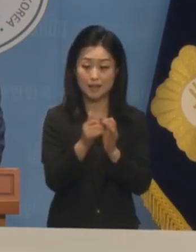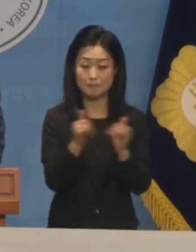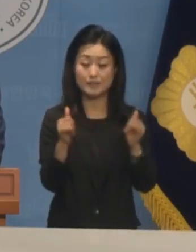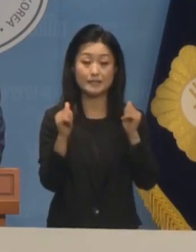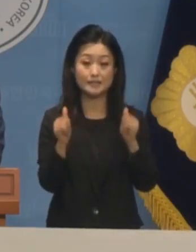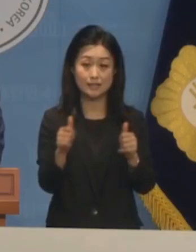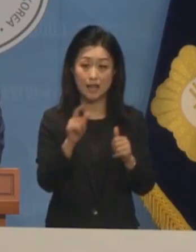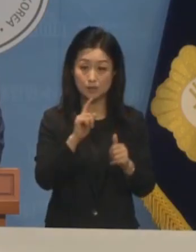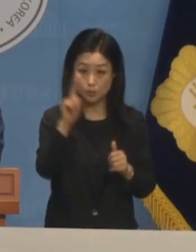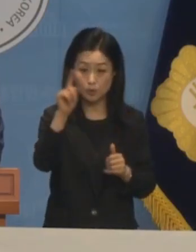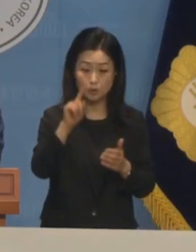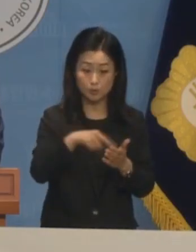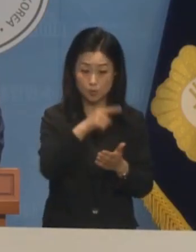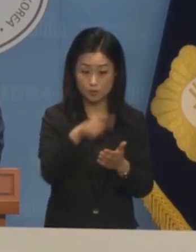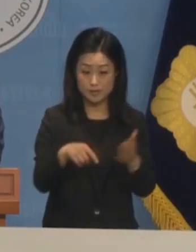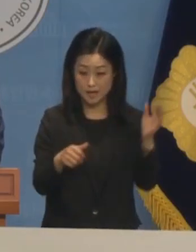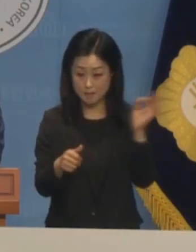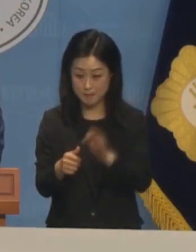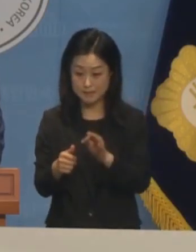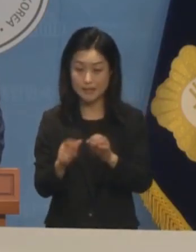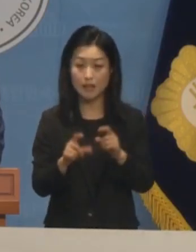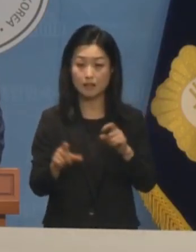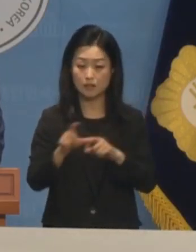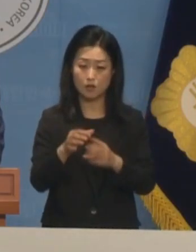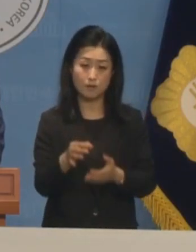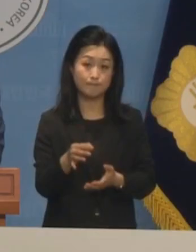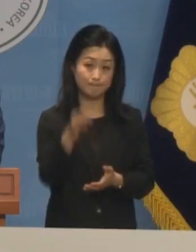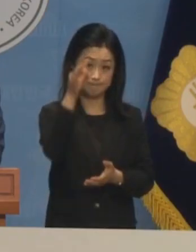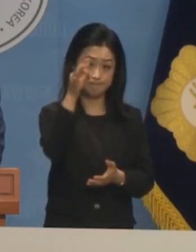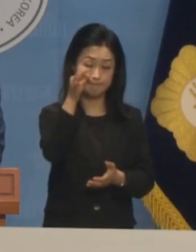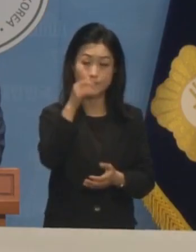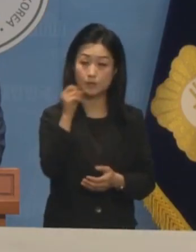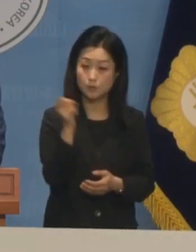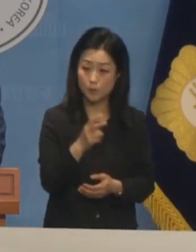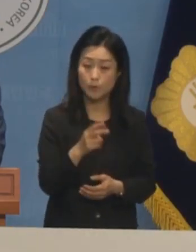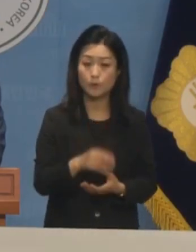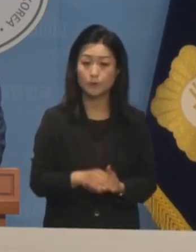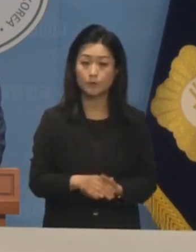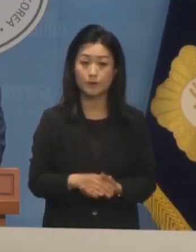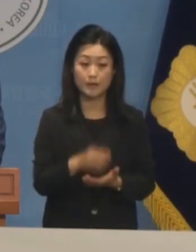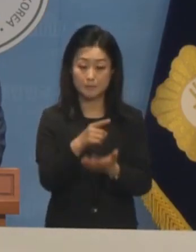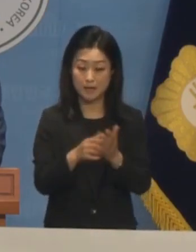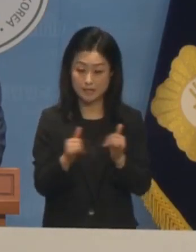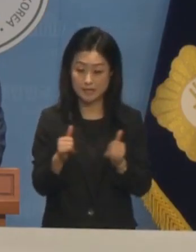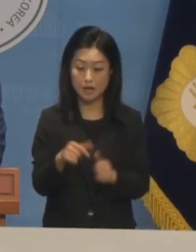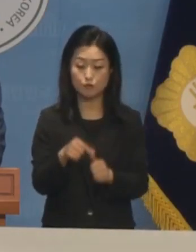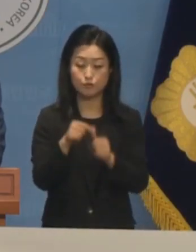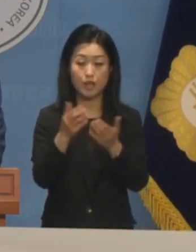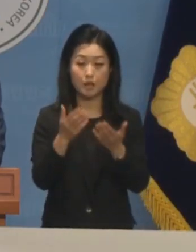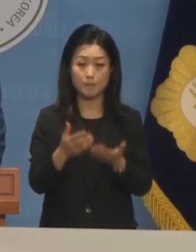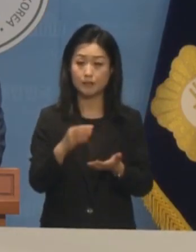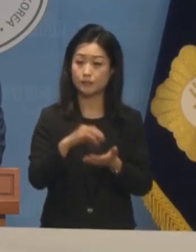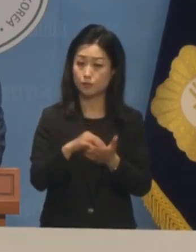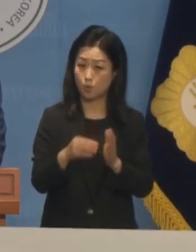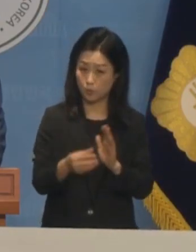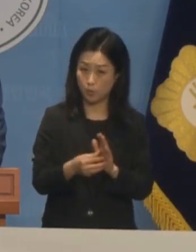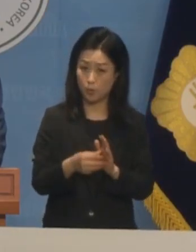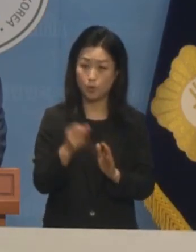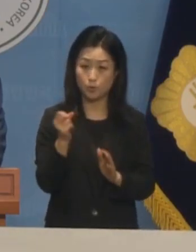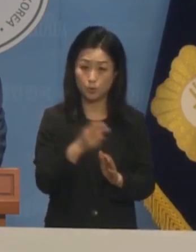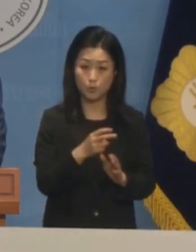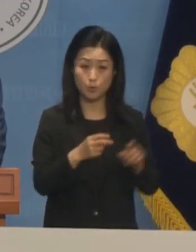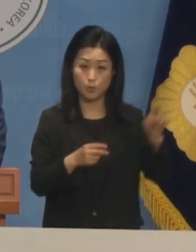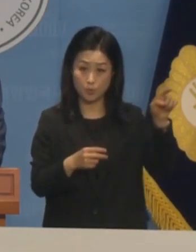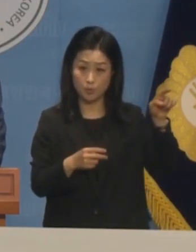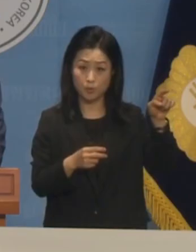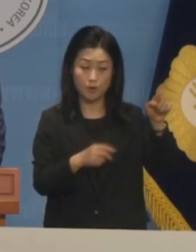통해서 손해배상을 보다 현실적이고 그리고 실제로 피해자가 구제를 받을 수 있는 그리고